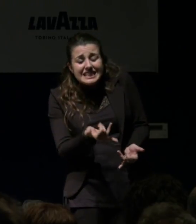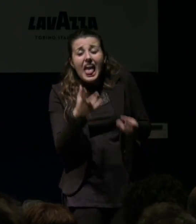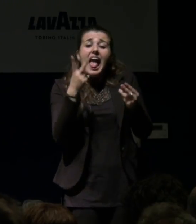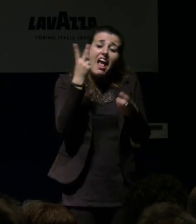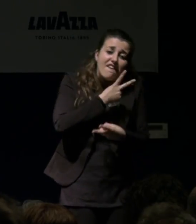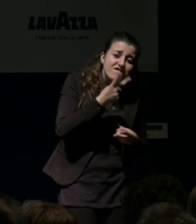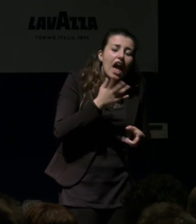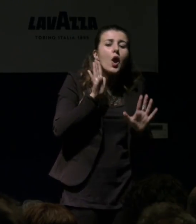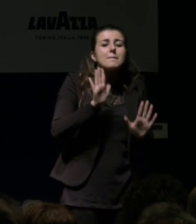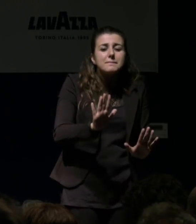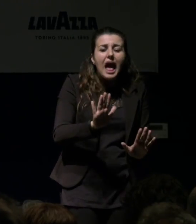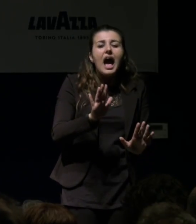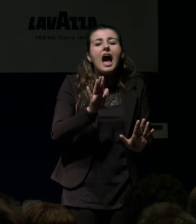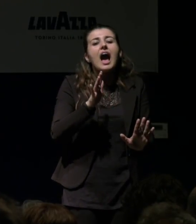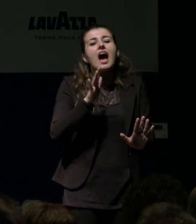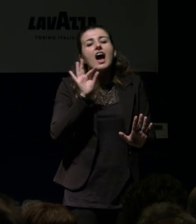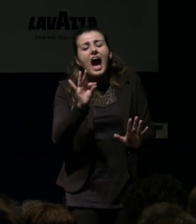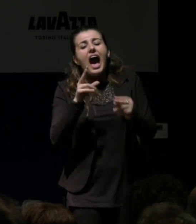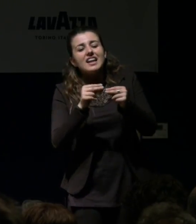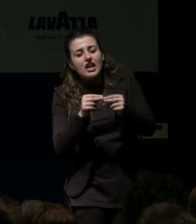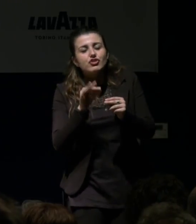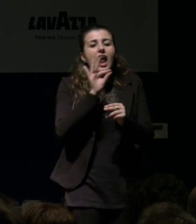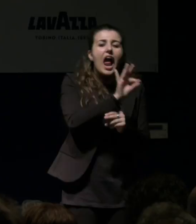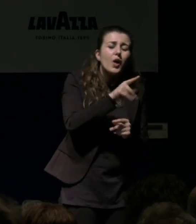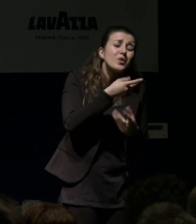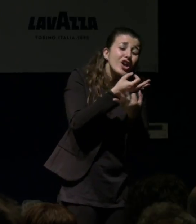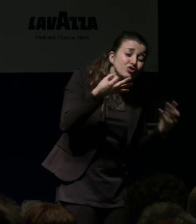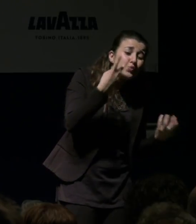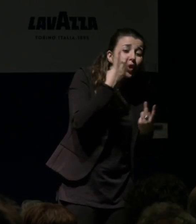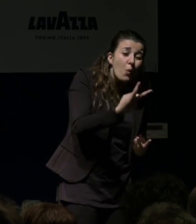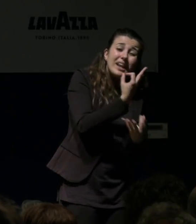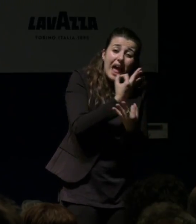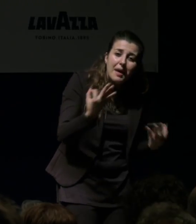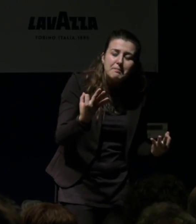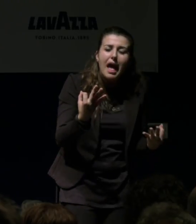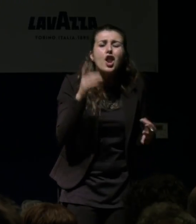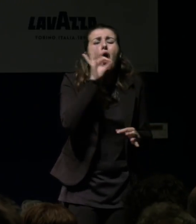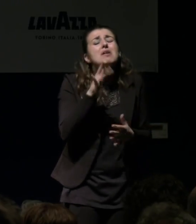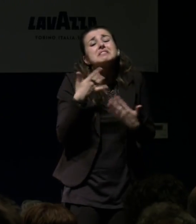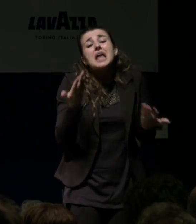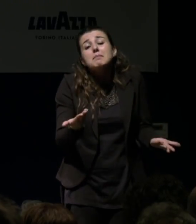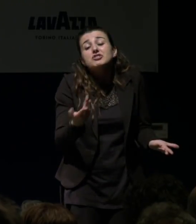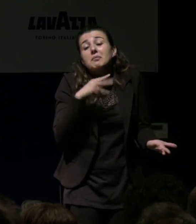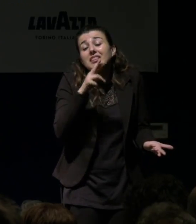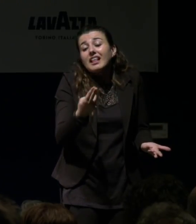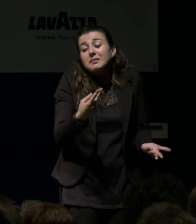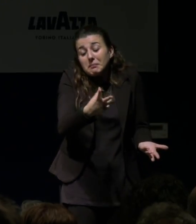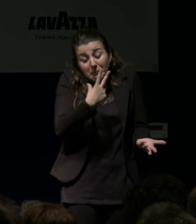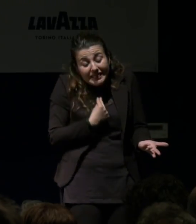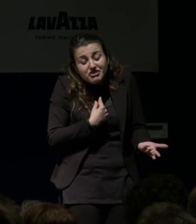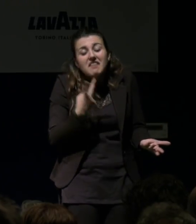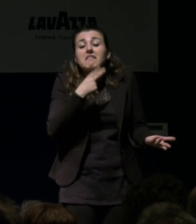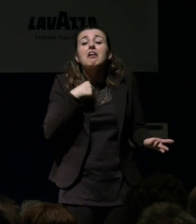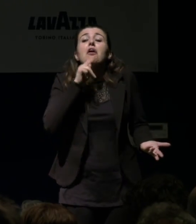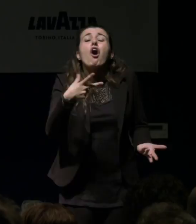su quella cosa aveva ragione oppure c'erano uno sguardo giusto su questo o semplicemente non si dice di no perché